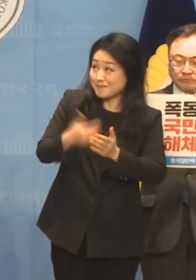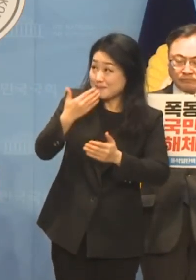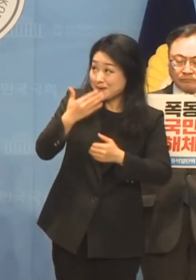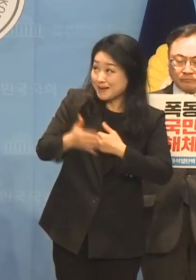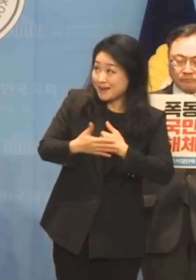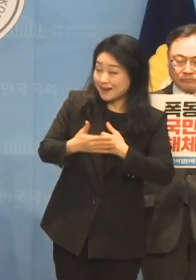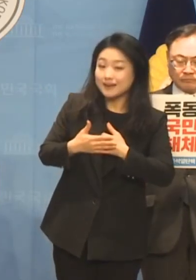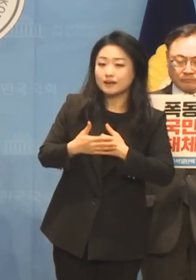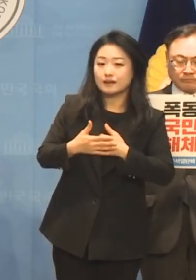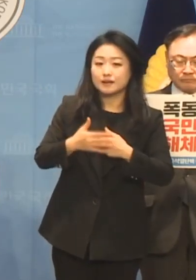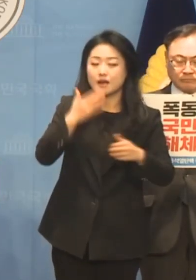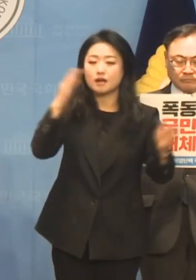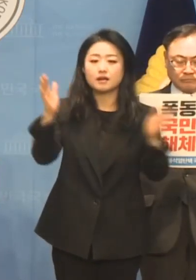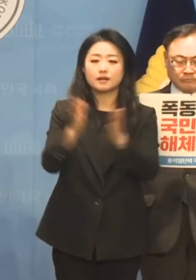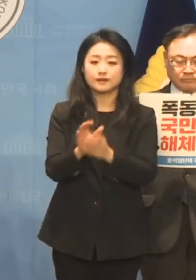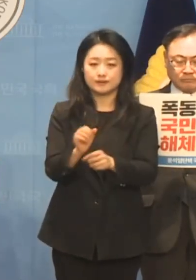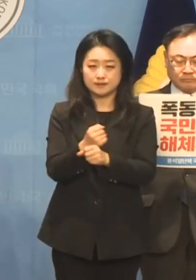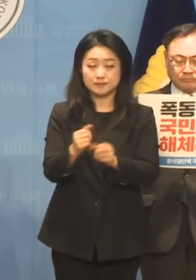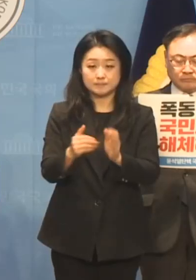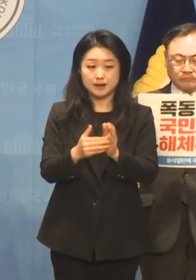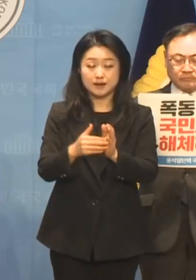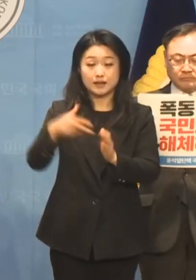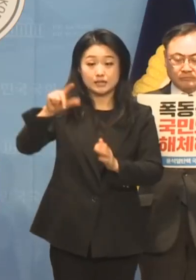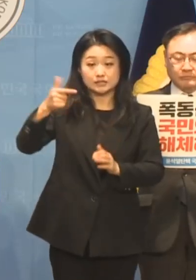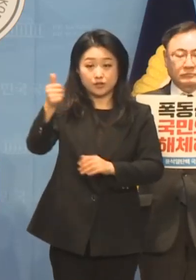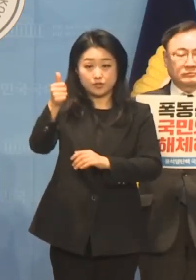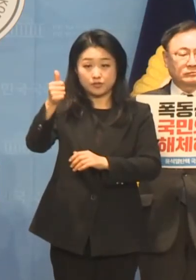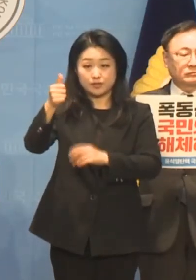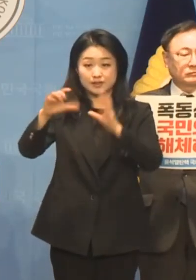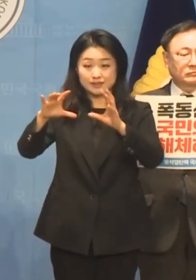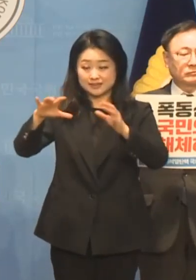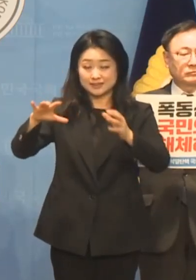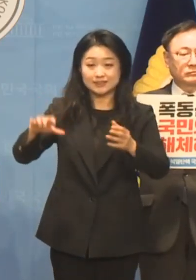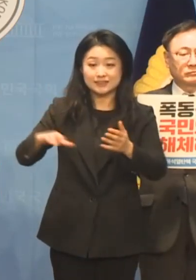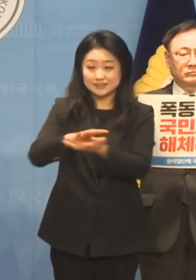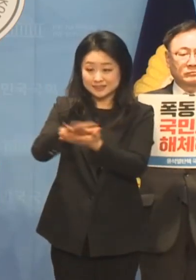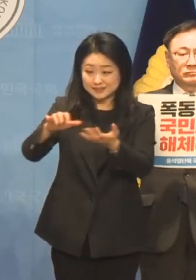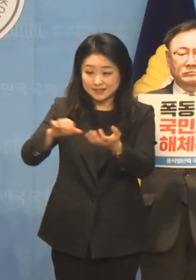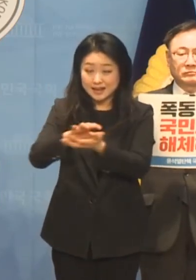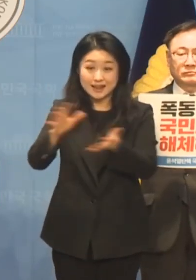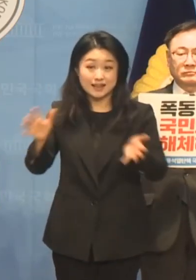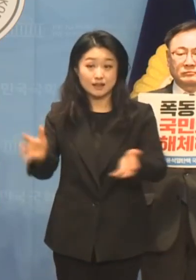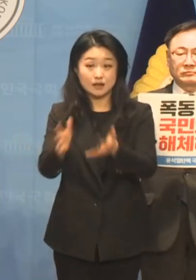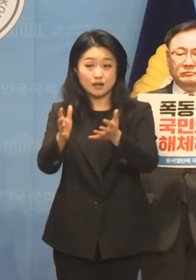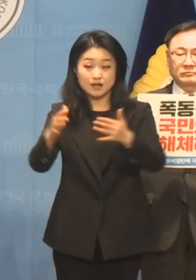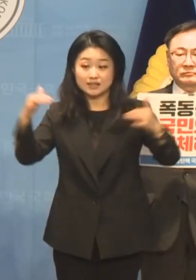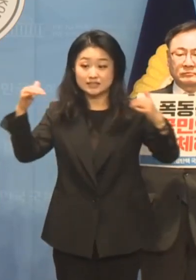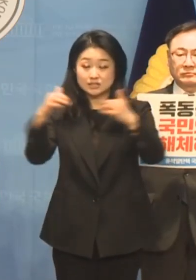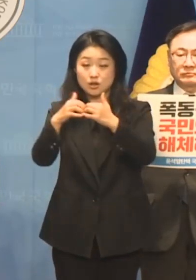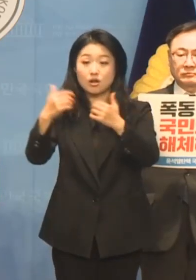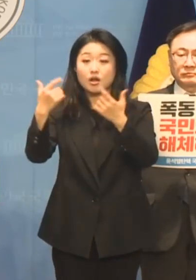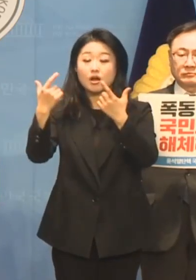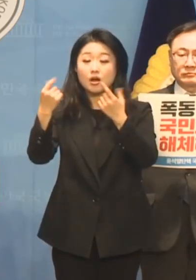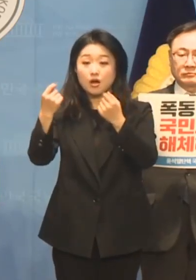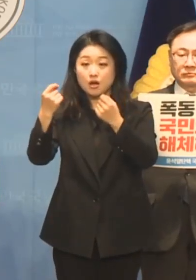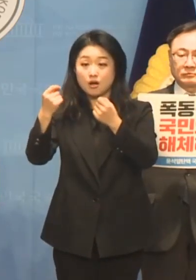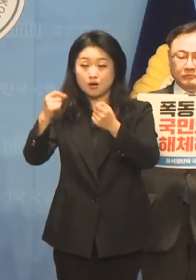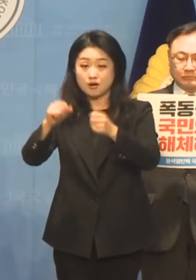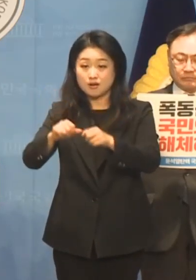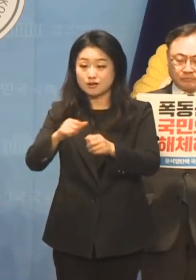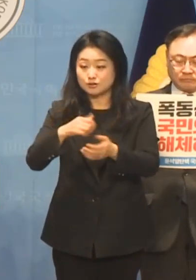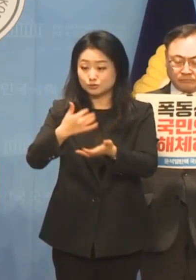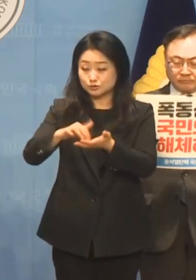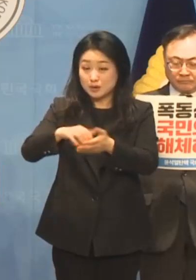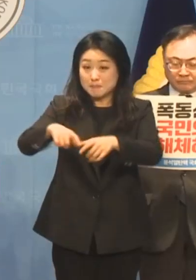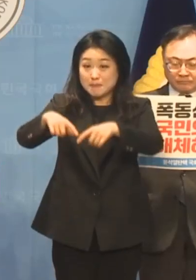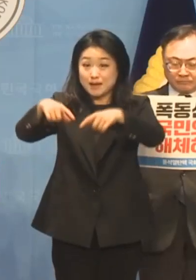거래를 했습니다. 전광훈이 내란을 내전으로 지속 확전할 수 있던 힘은 바로 국민의힘으로부터